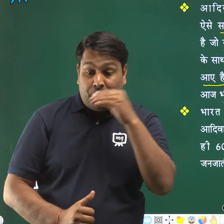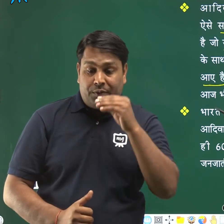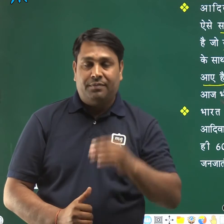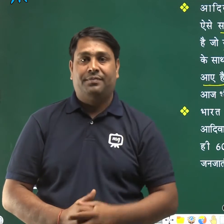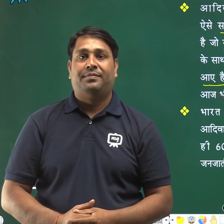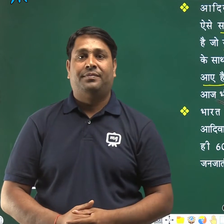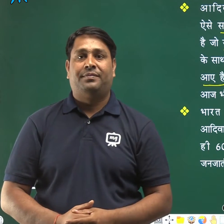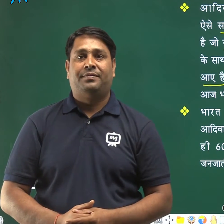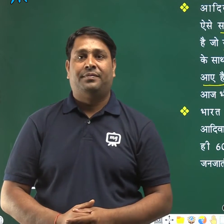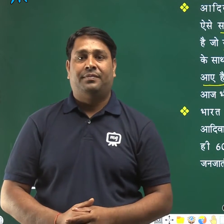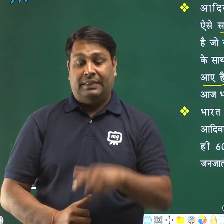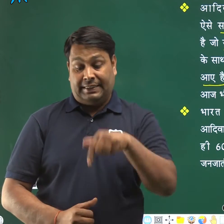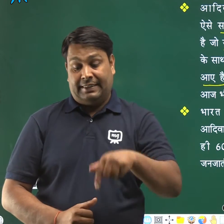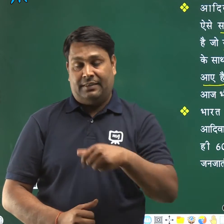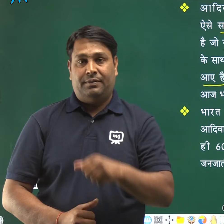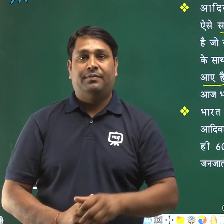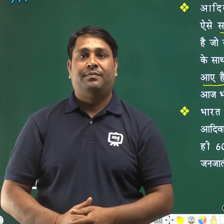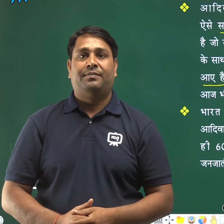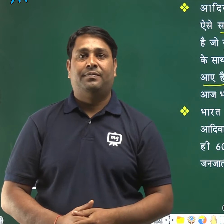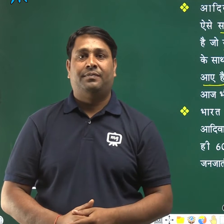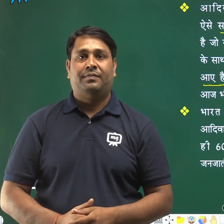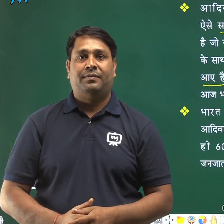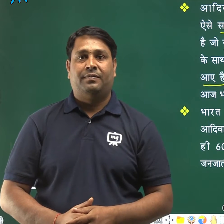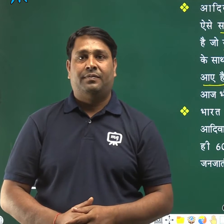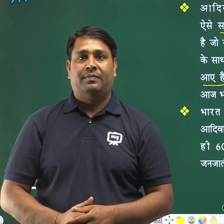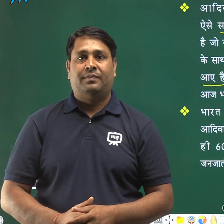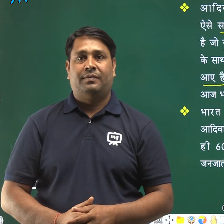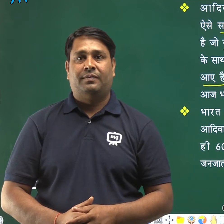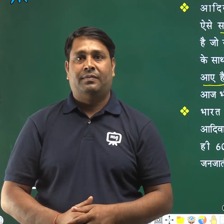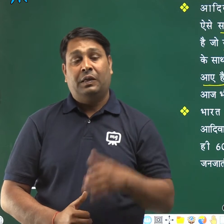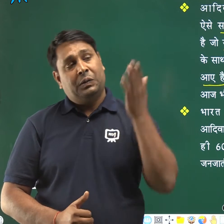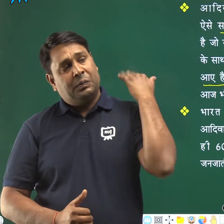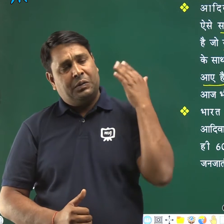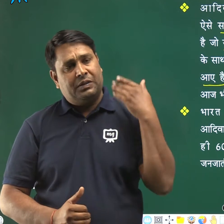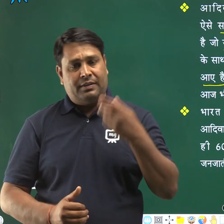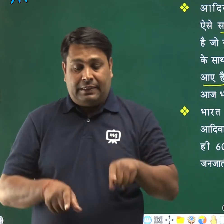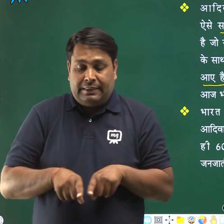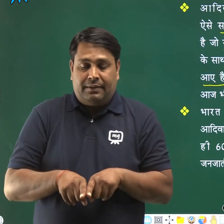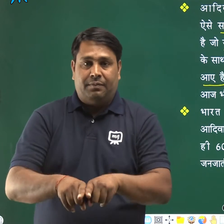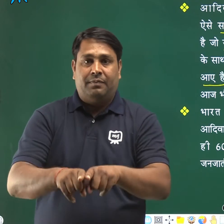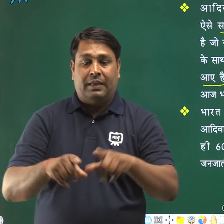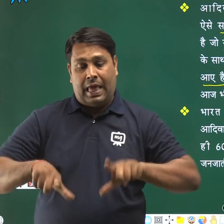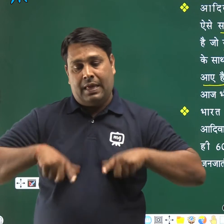और आज भी उसी तरह जी रहे हैं।